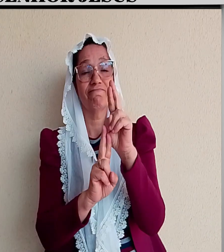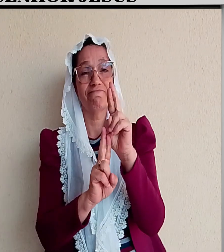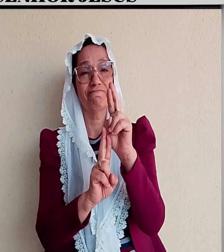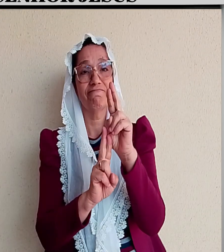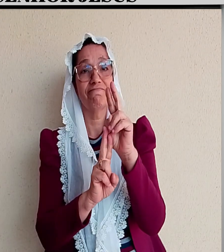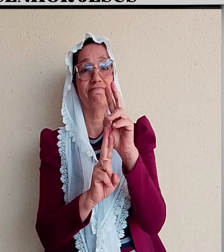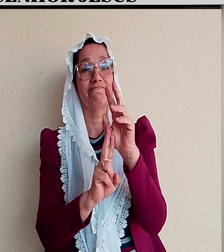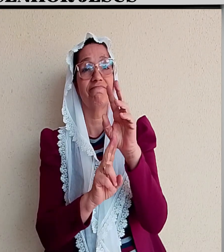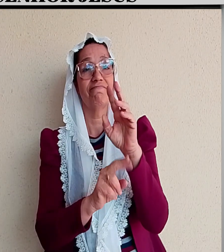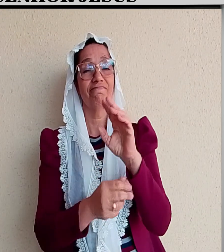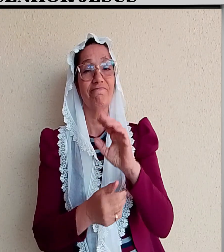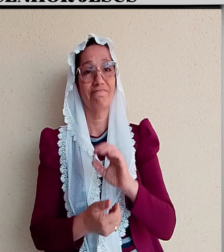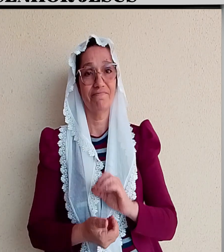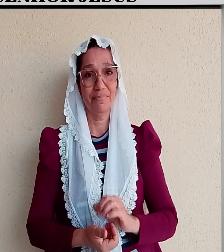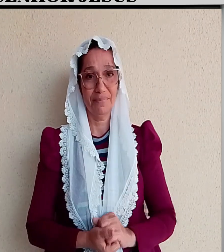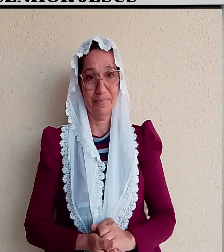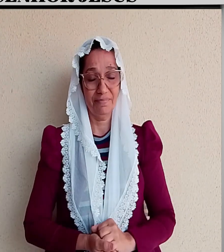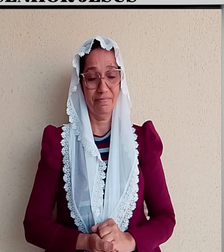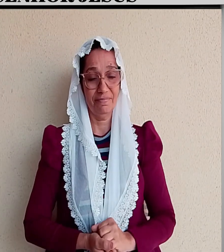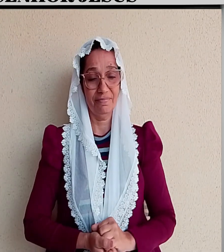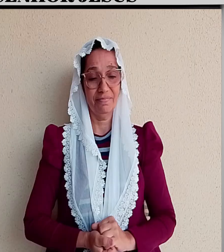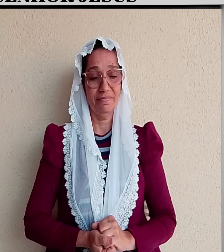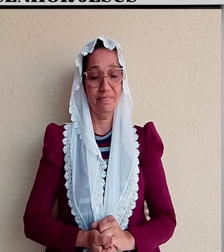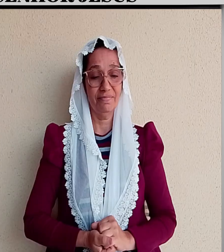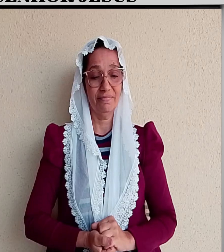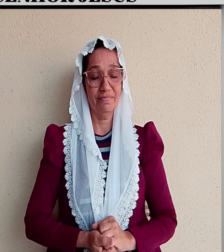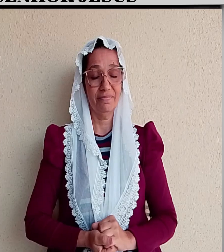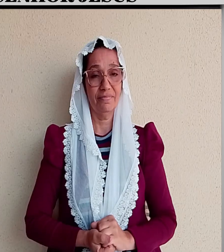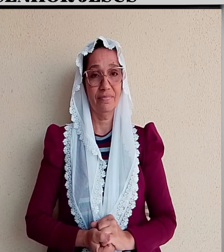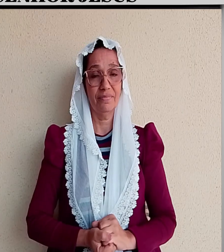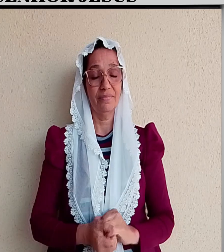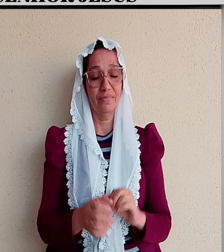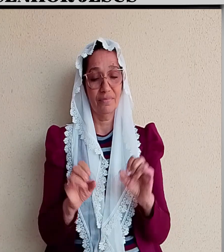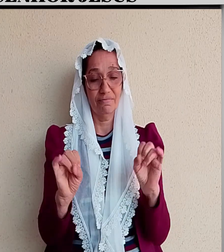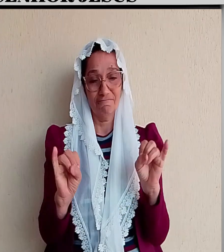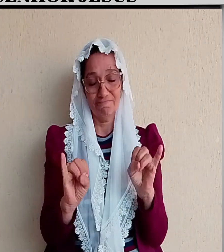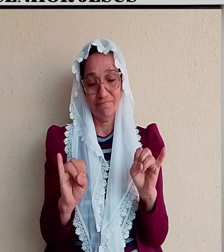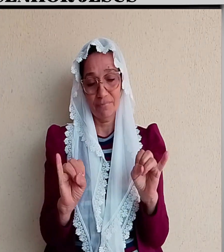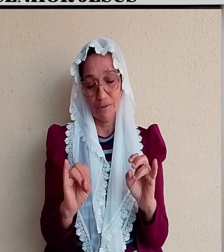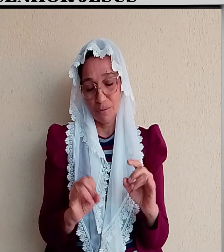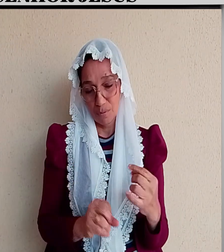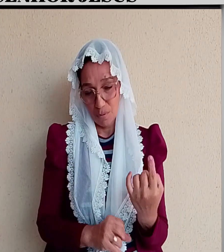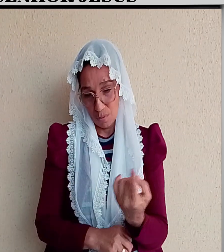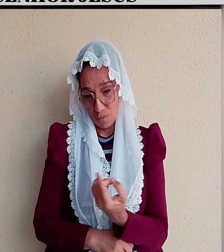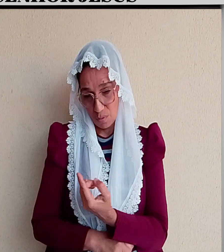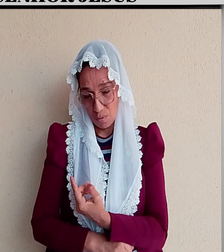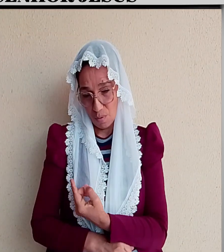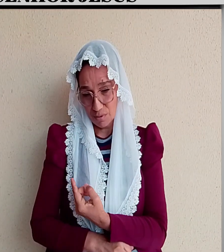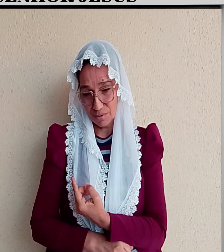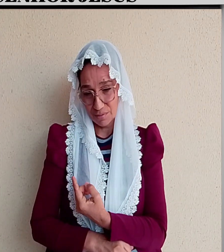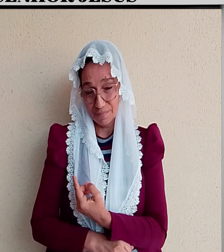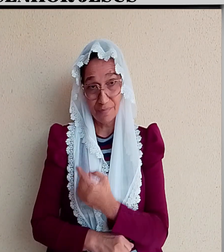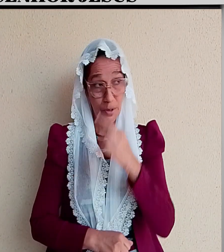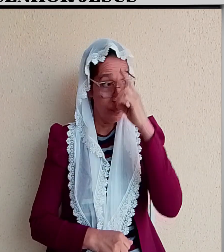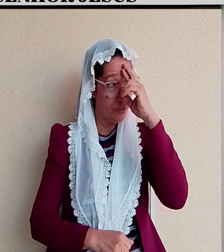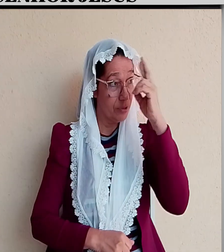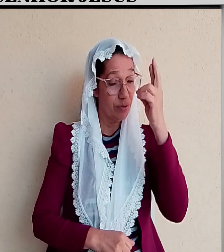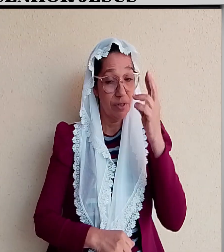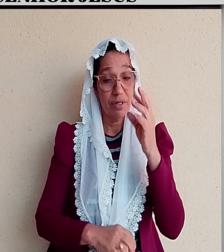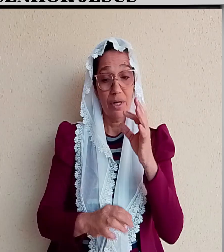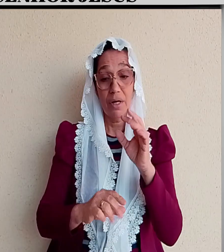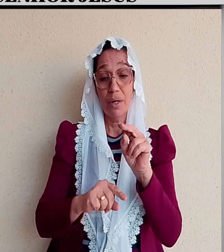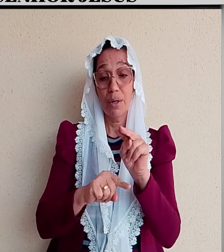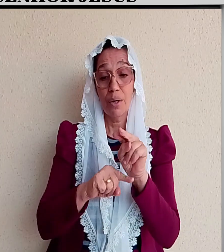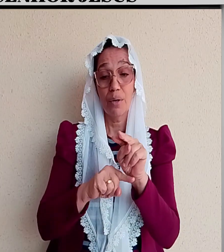não pode rejeitar o alimento. Aleluia, Jesus. Porque depois desse alimento,